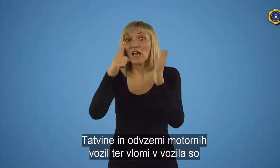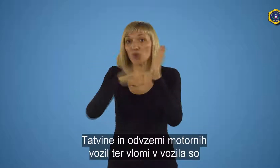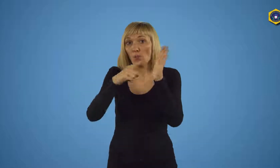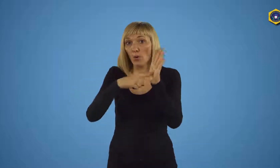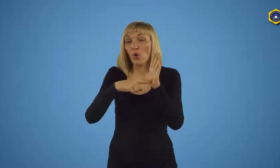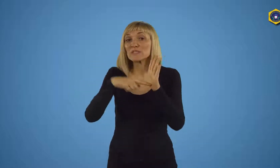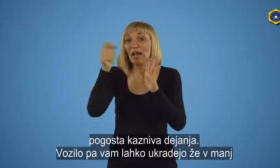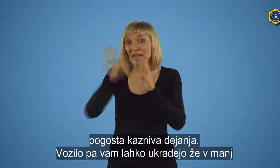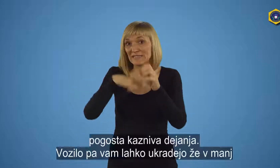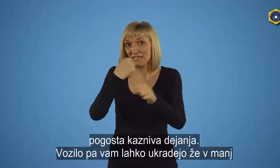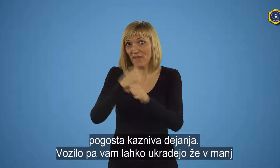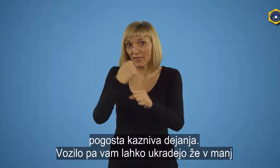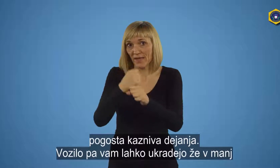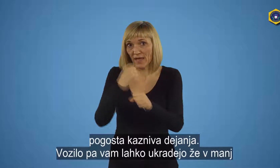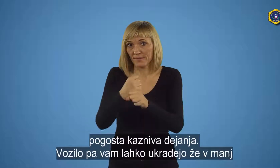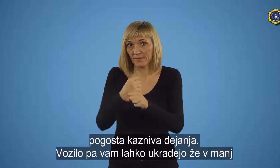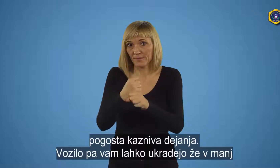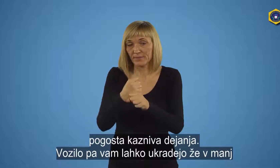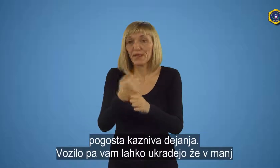kazniva dejanja.